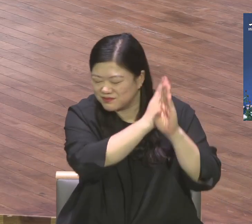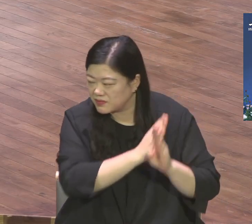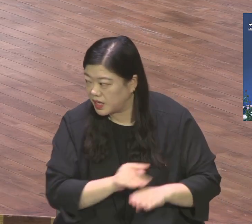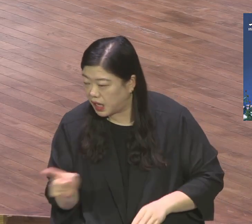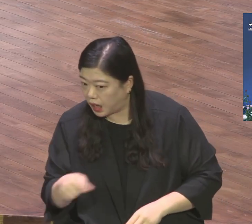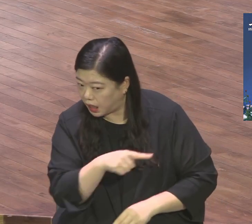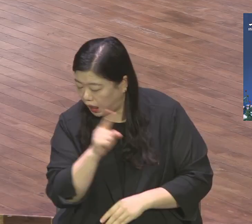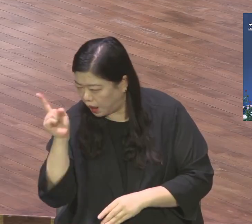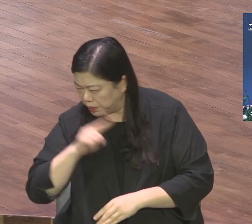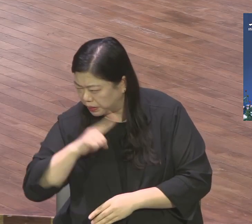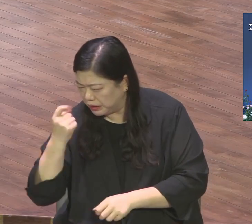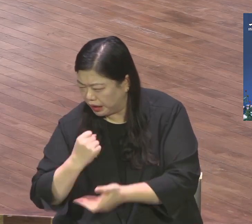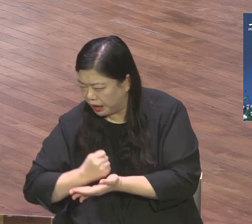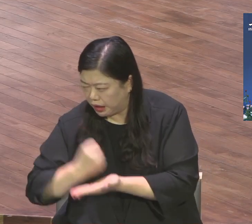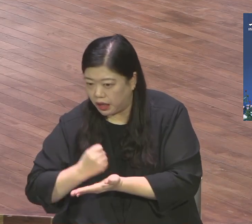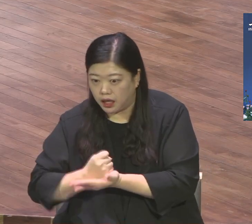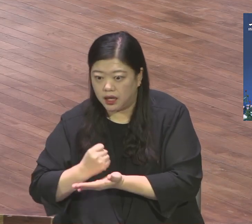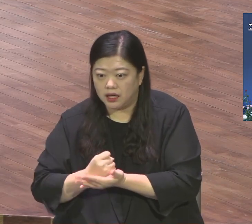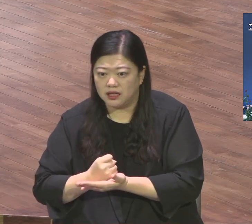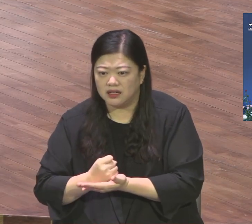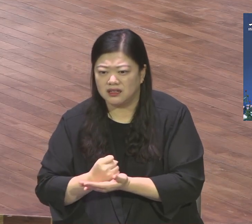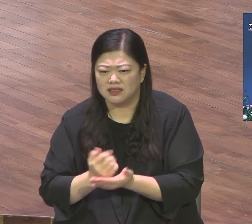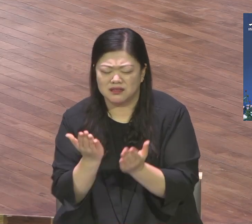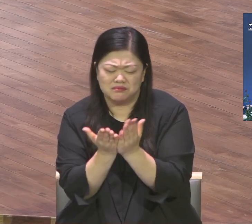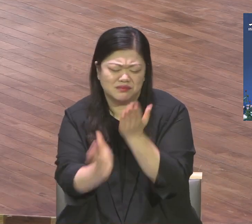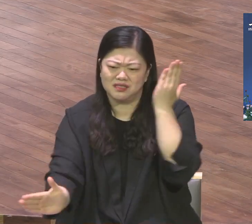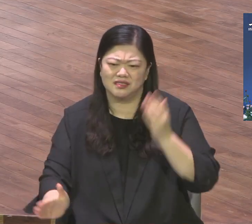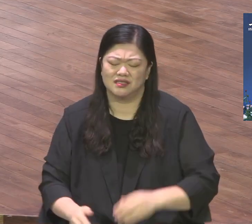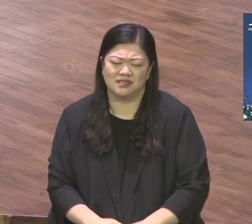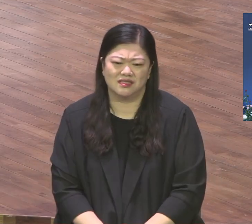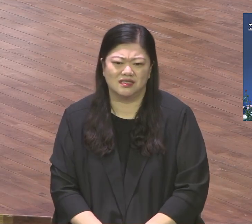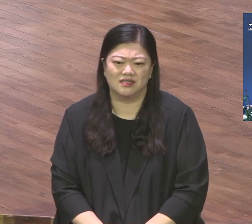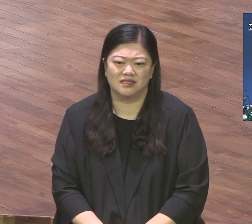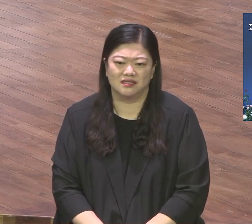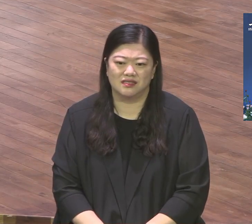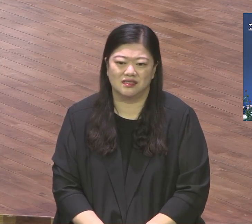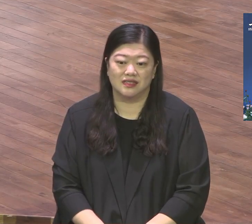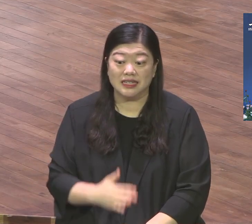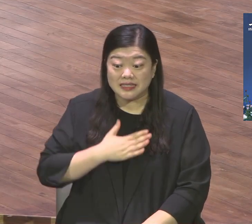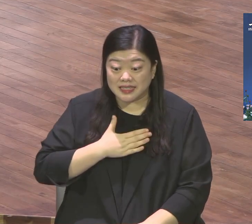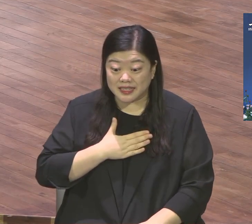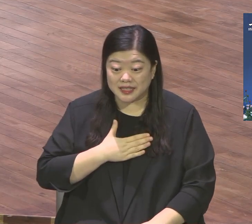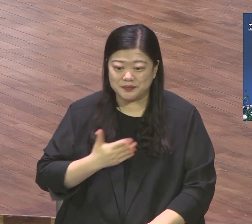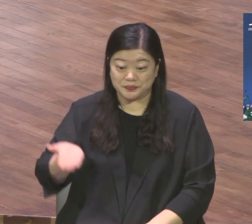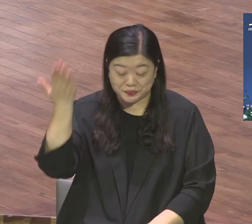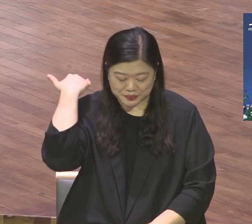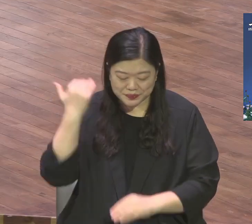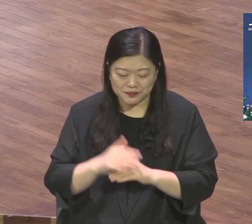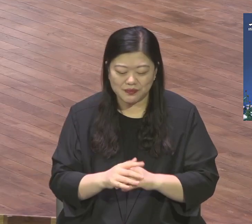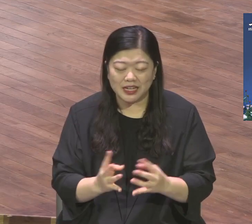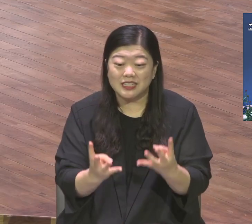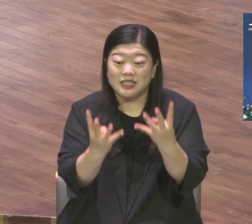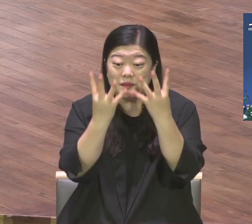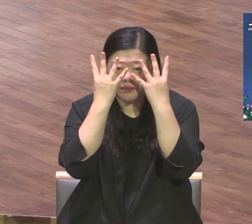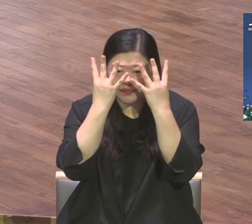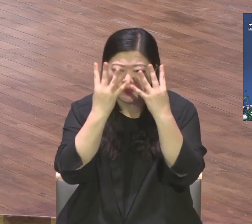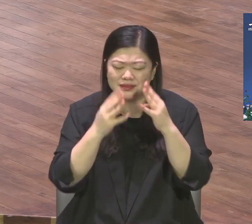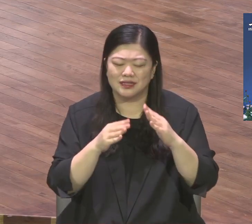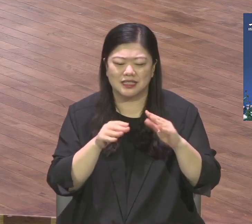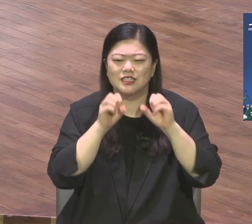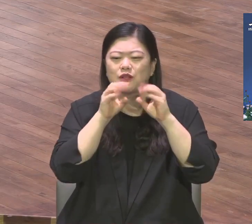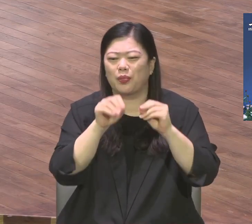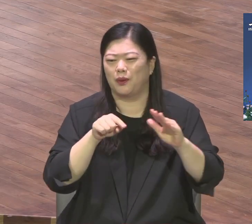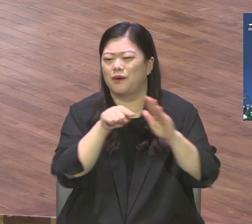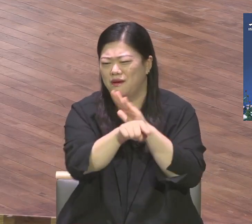받은 게 없어. 제가 교도소 전도 지향장도를 7년 7개월 한 주도 안 빠지게 했는데, 왜 사람 죽여서, 왜 너 교도소